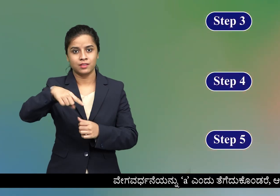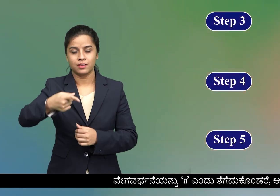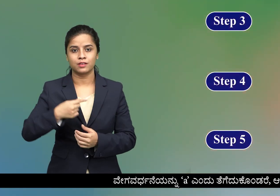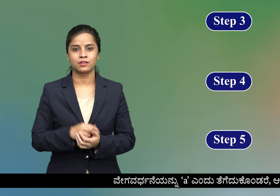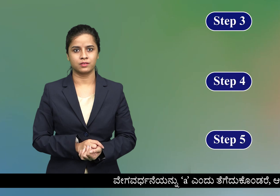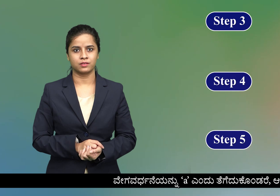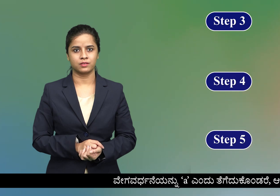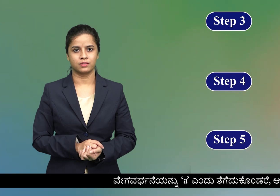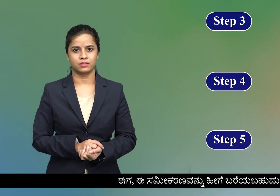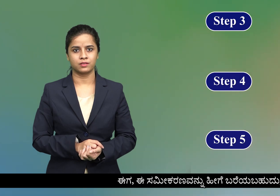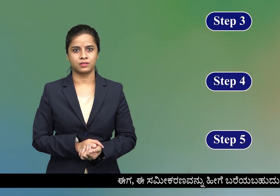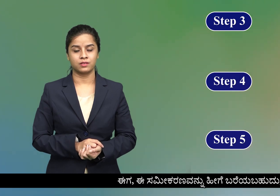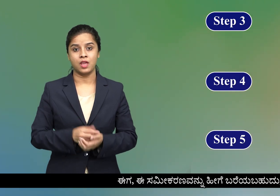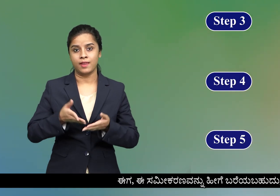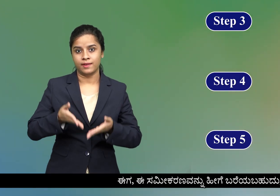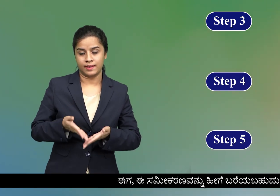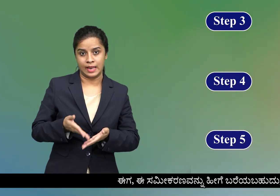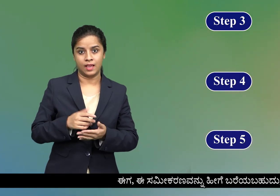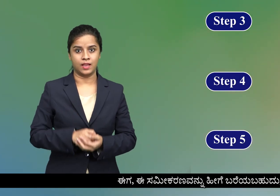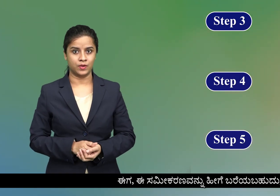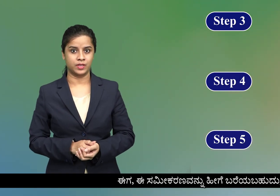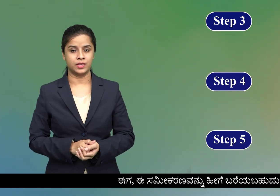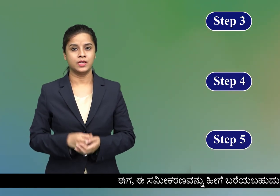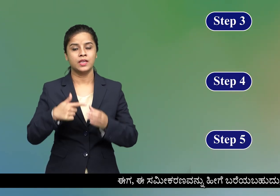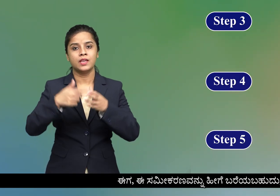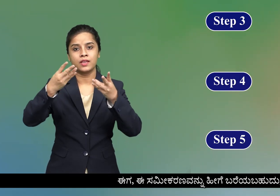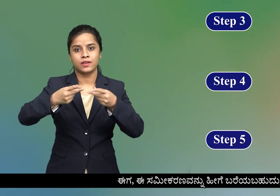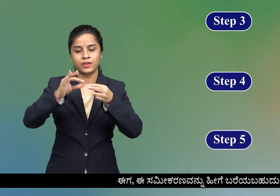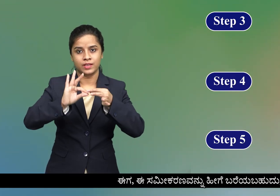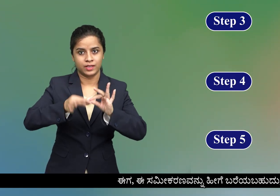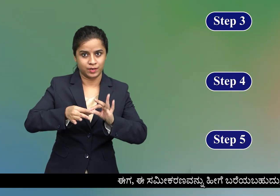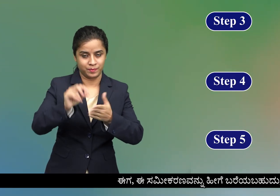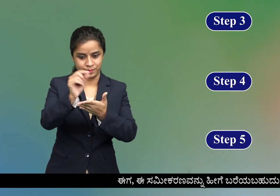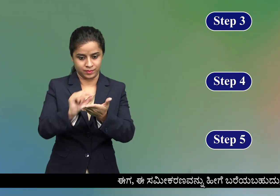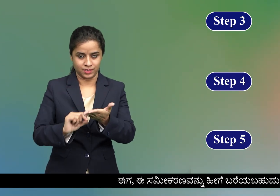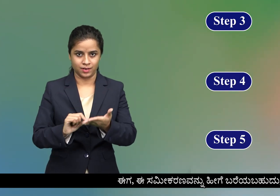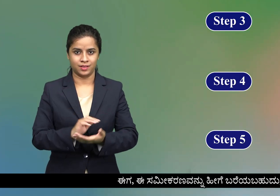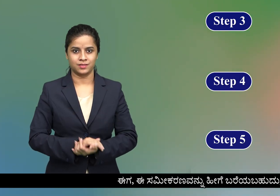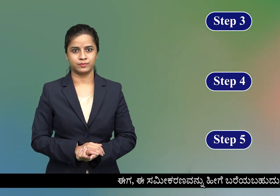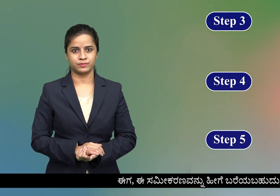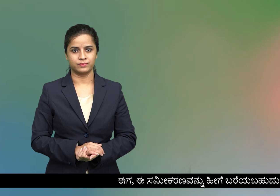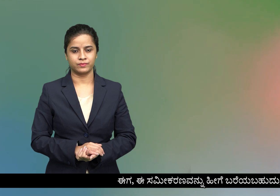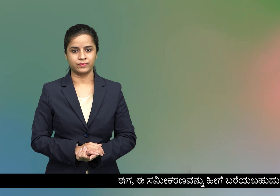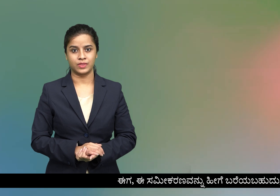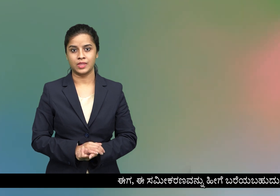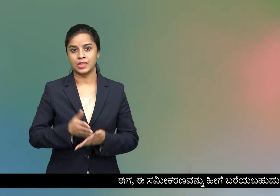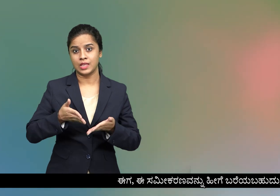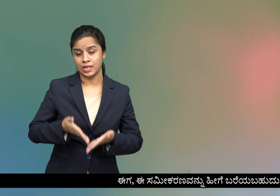ಮೈನಸ್ u ಬೈ t. ಈಗ ಈ ಸಮೀಕರಣವನ್ನ ಹೀಗೆ ಬರಿಬಹುದು: a ಬೈ 1 ಈಸ್ ಈಕ್ವಲ್ ಟು v ಮೈನಸ್ u ಬೈ t.